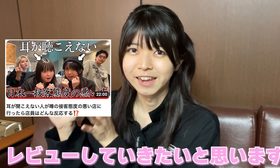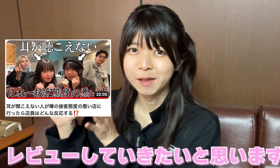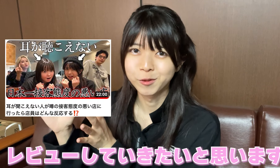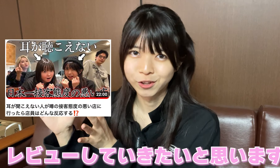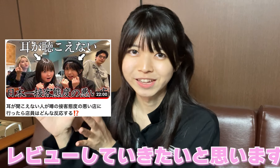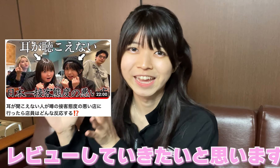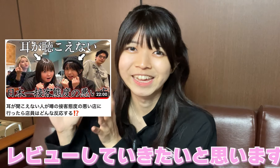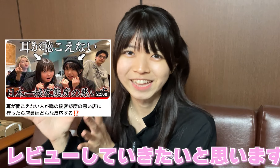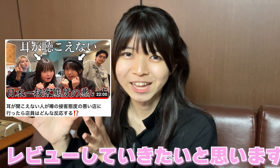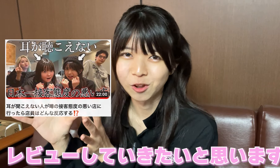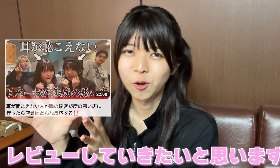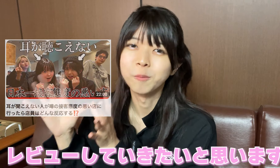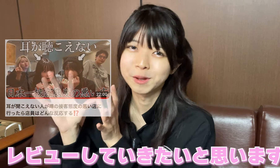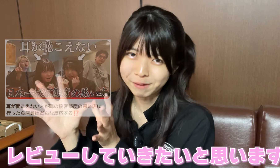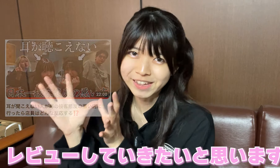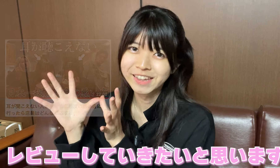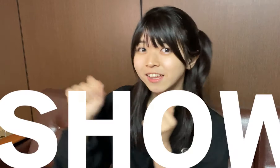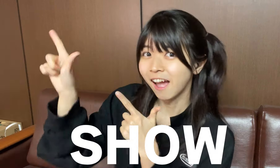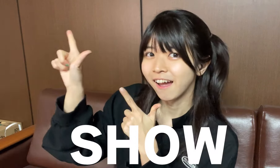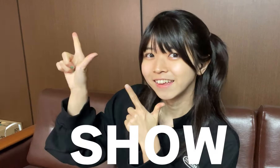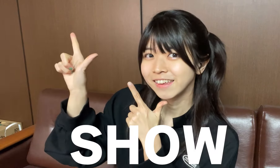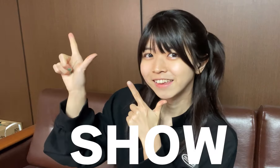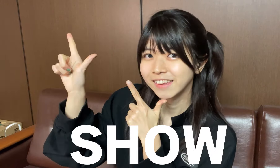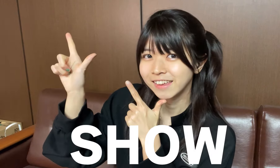ビューしていきたいと思います